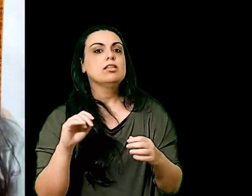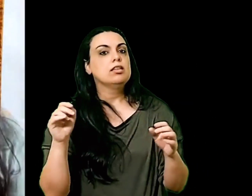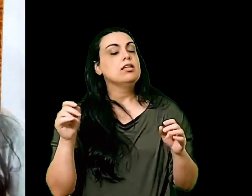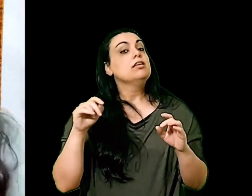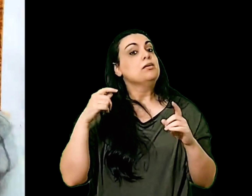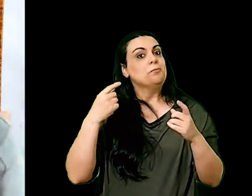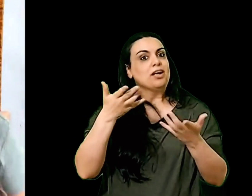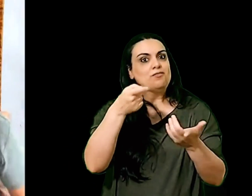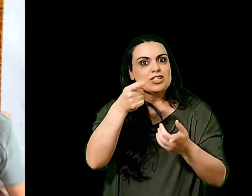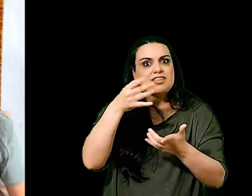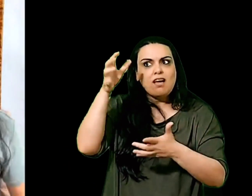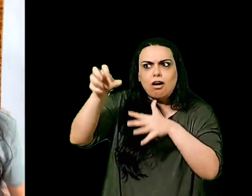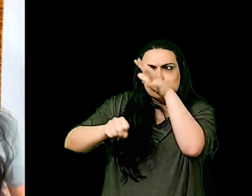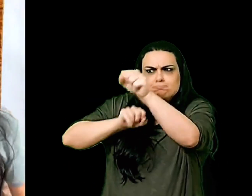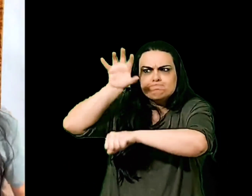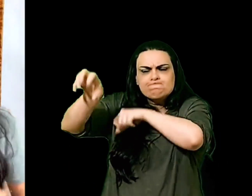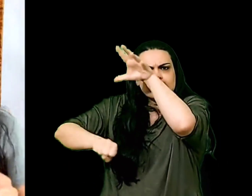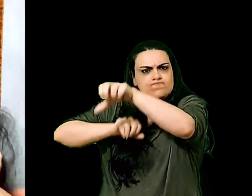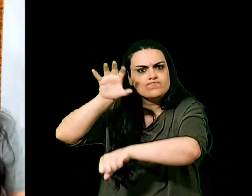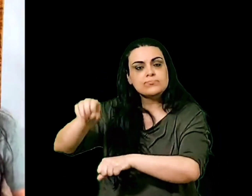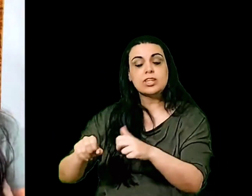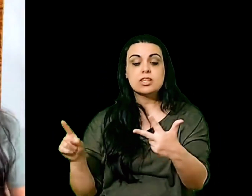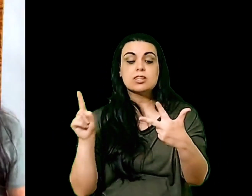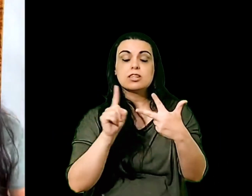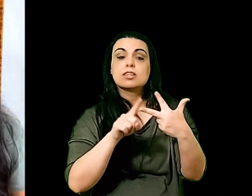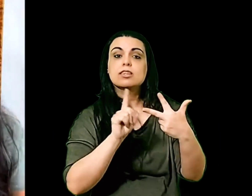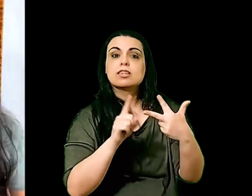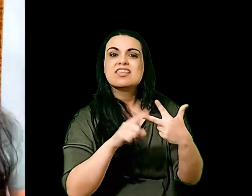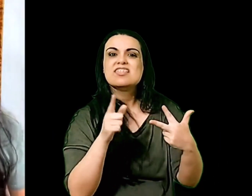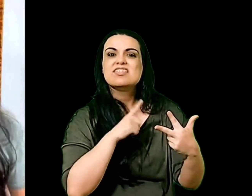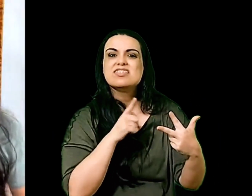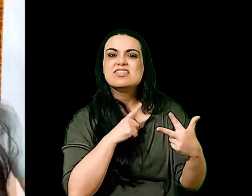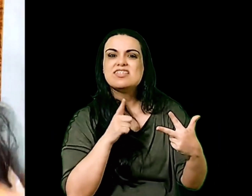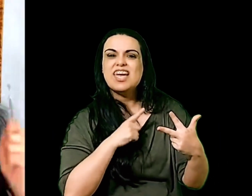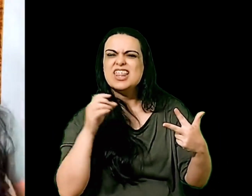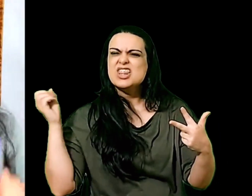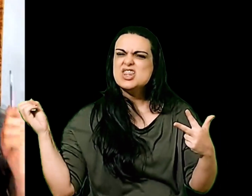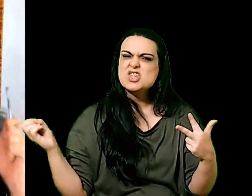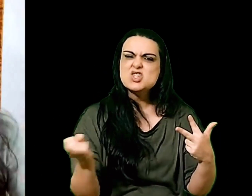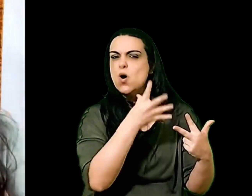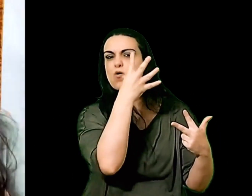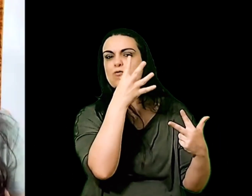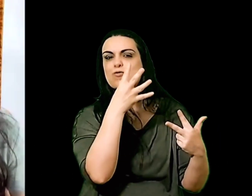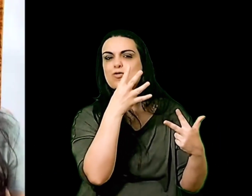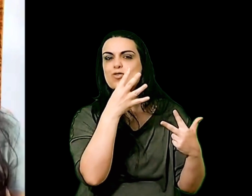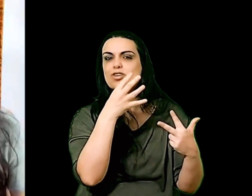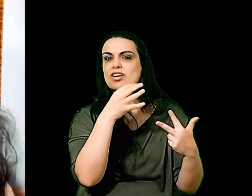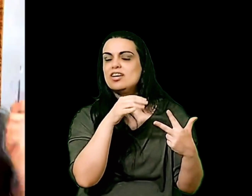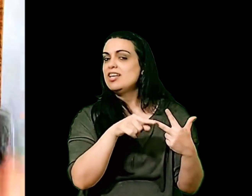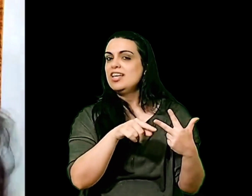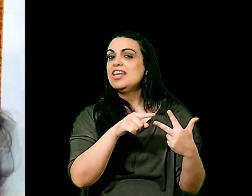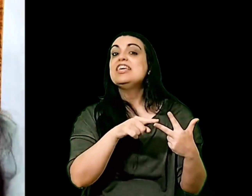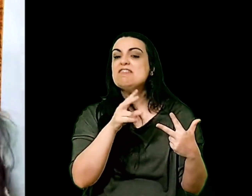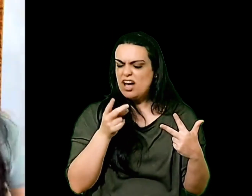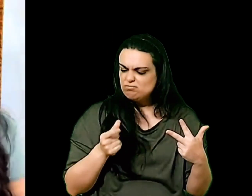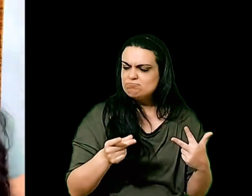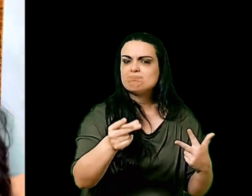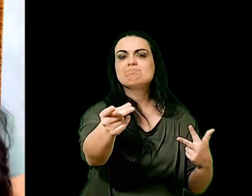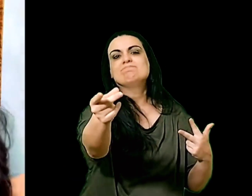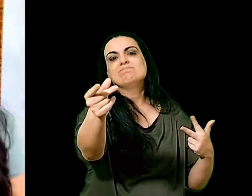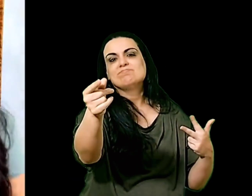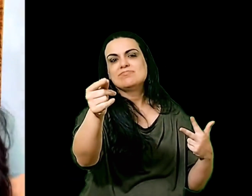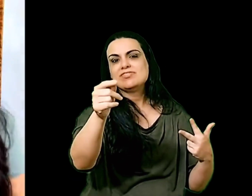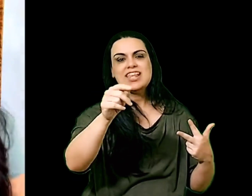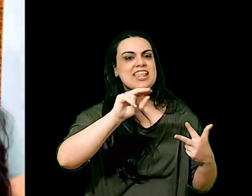deixe de colher. E por último, se você compreender o tempo da oportunidade, tem algo novo e não vai